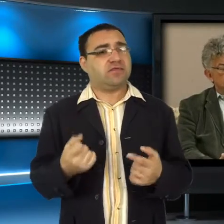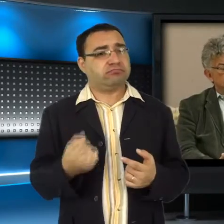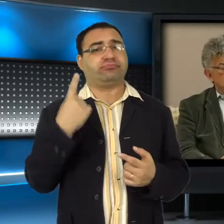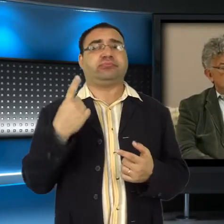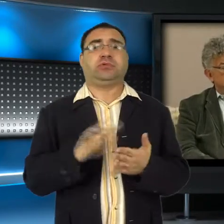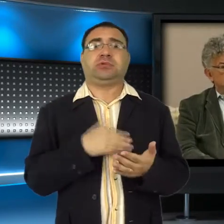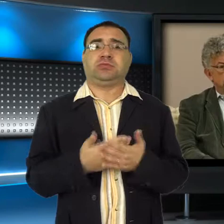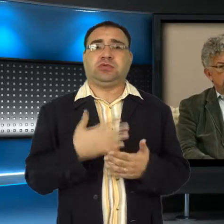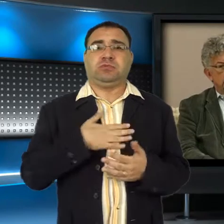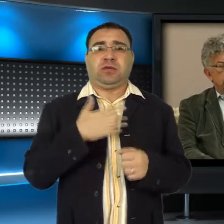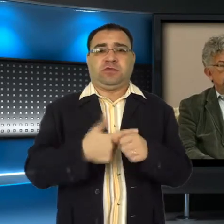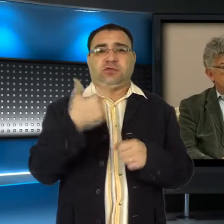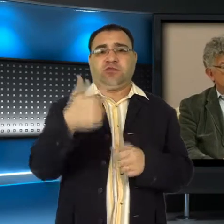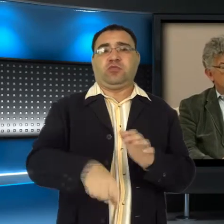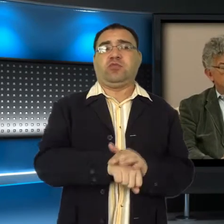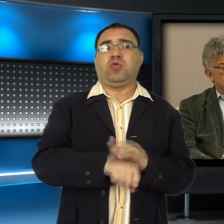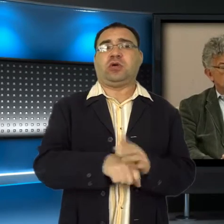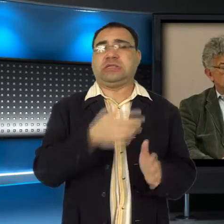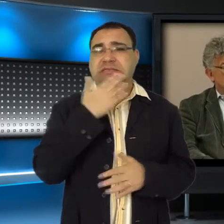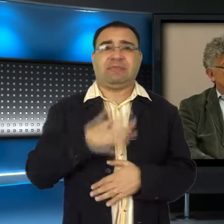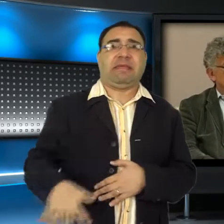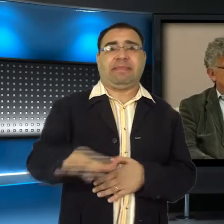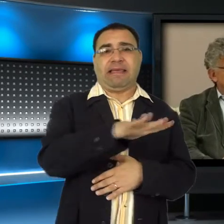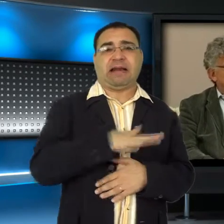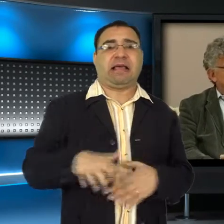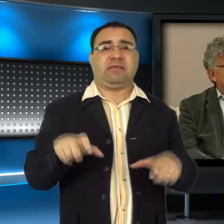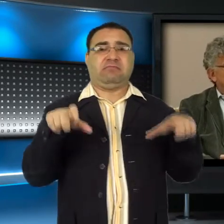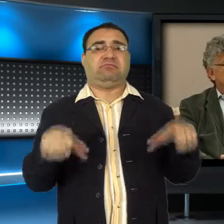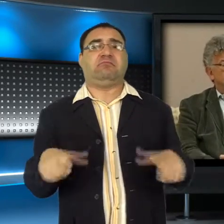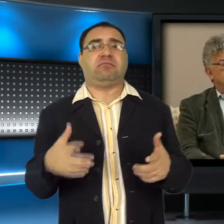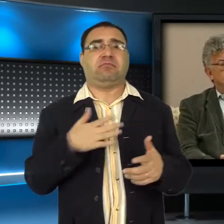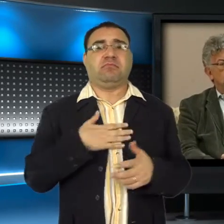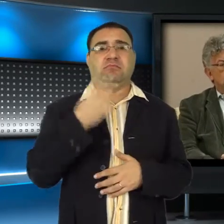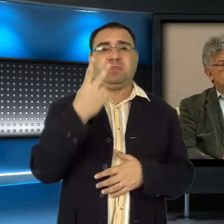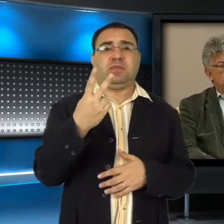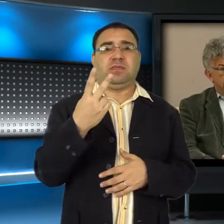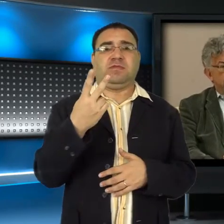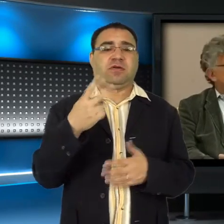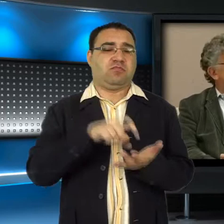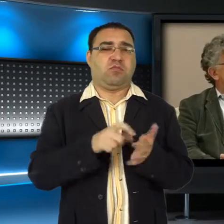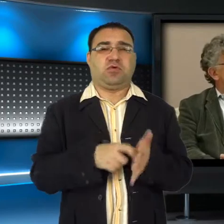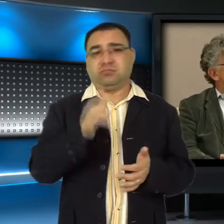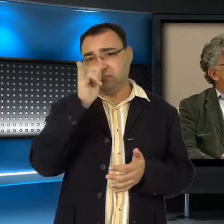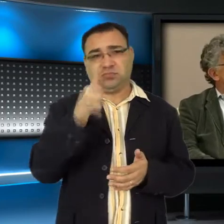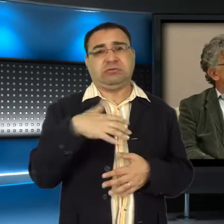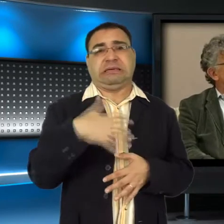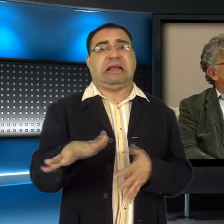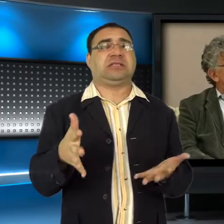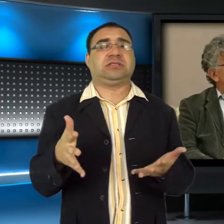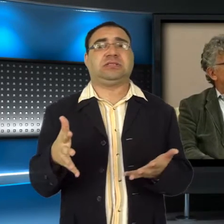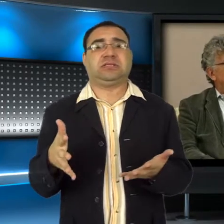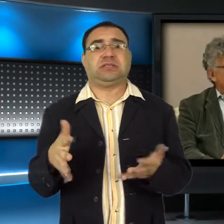jeżeli mamy 22 piłkarzy i nie mamy terenu piłki nożnej, a mamy 2x2 pokój, to w piłkę nie zagramy. Więc